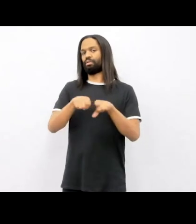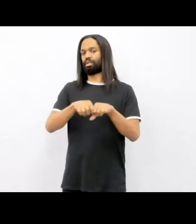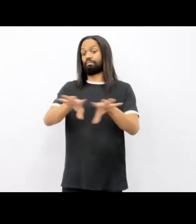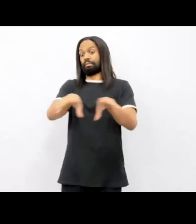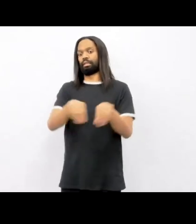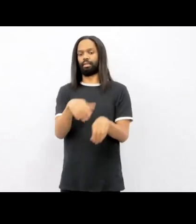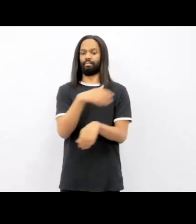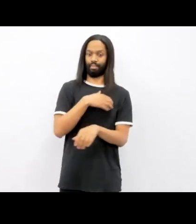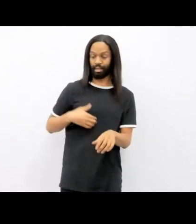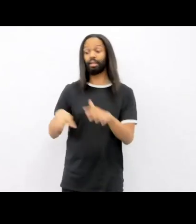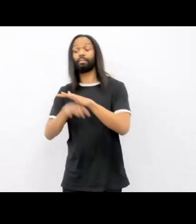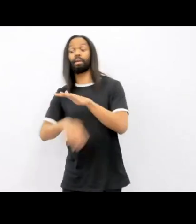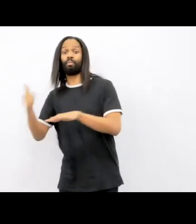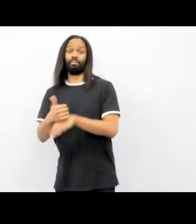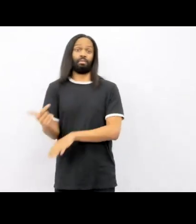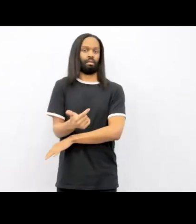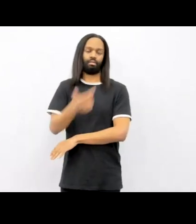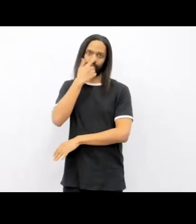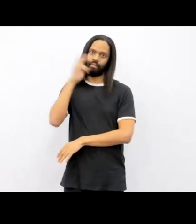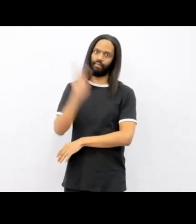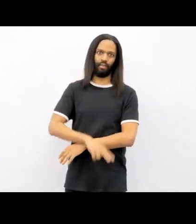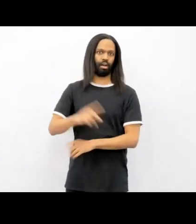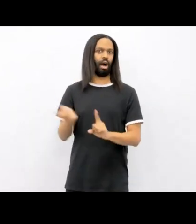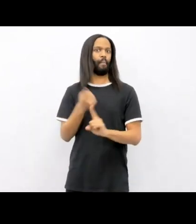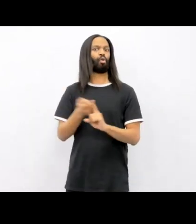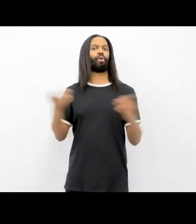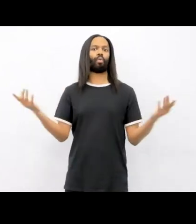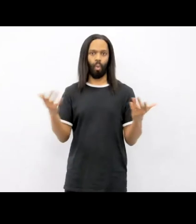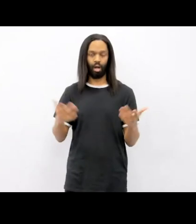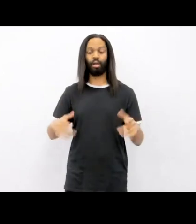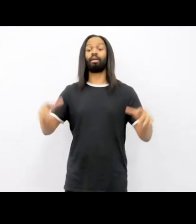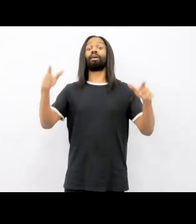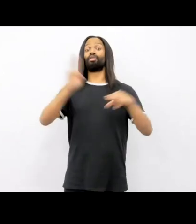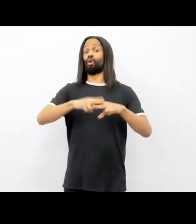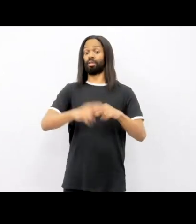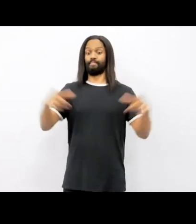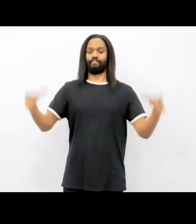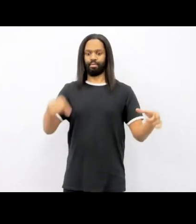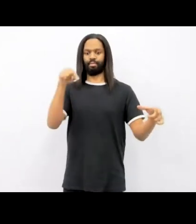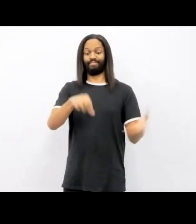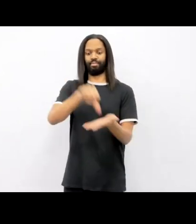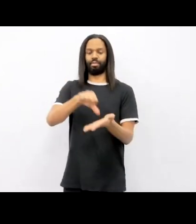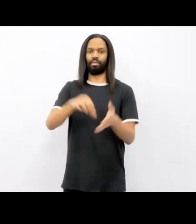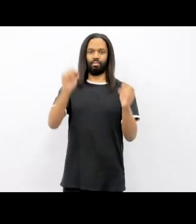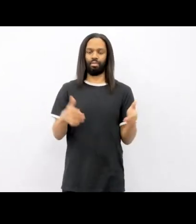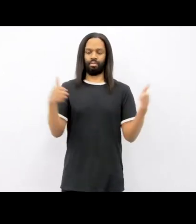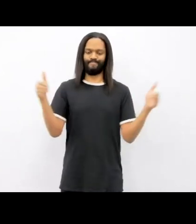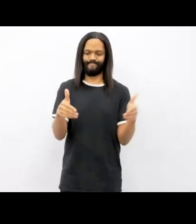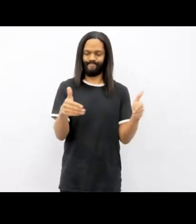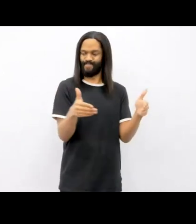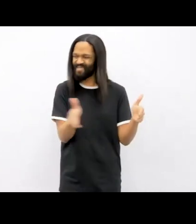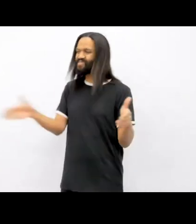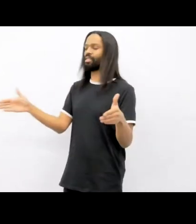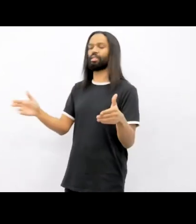et métropolitaine, que le cœur de Nancy s'ouvre vers la ville industrielle, vers